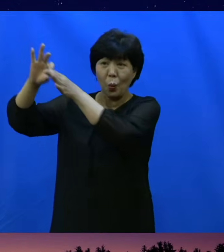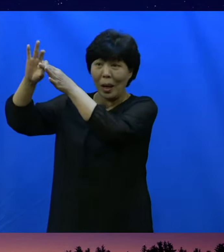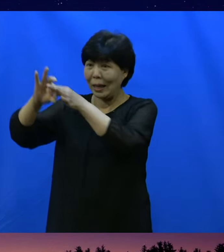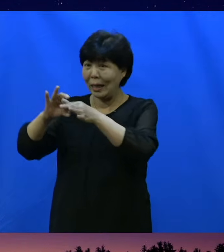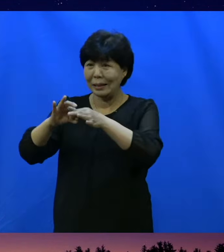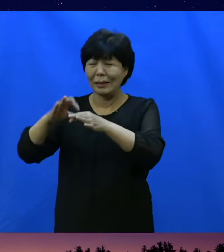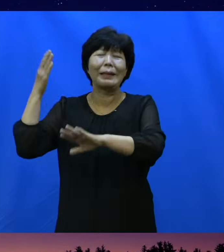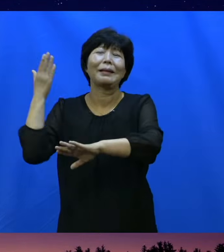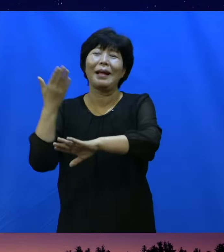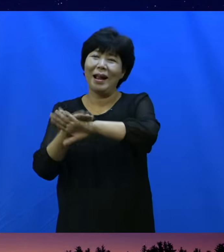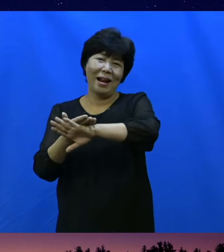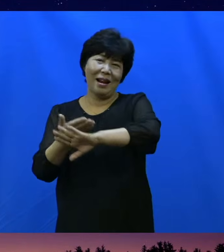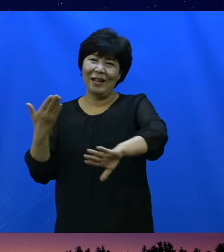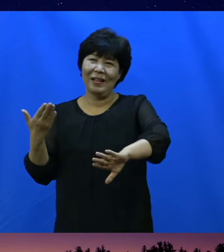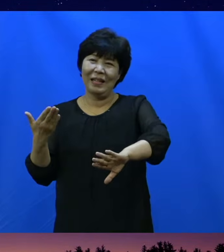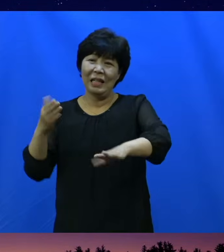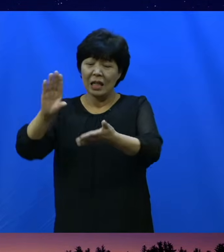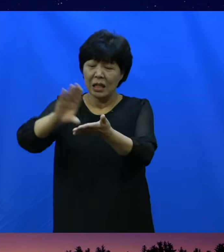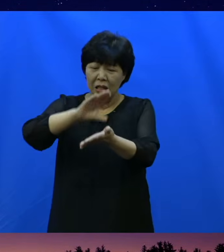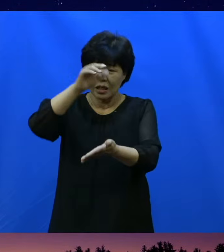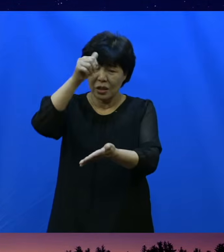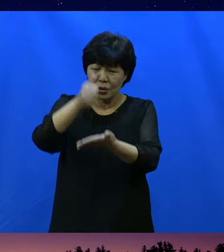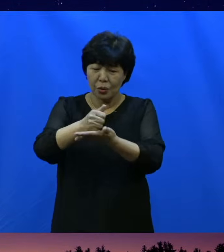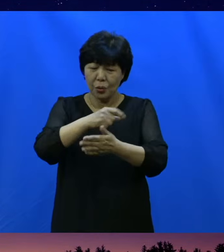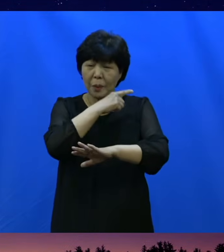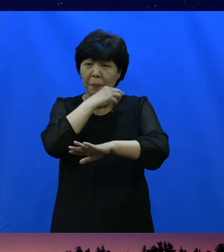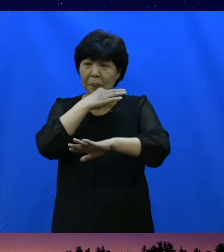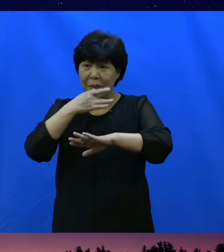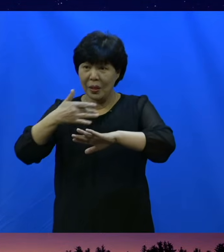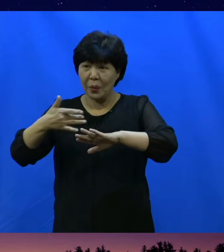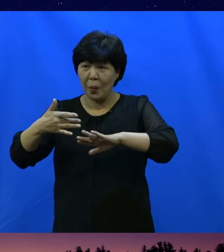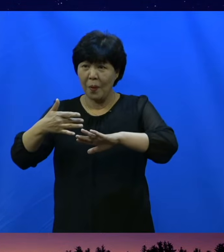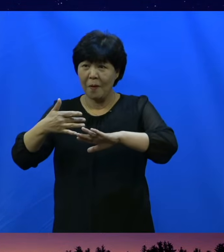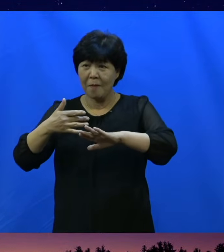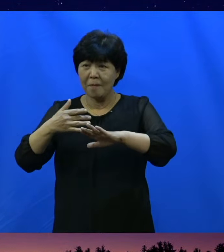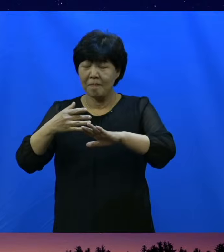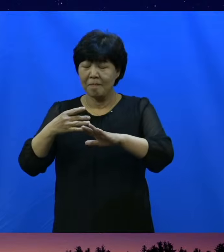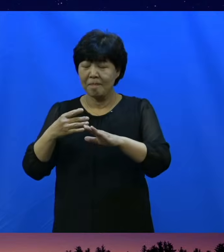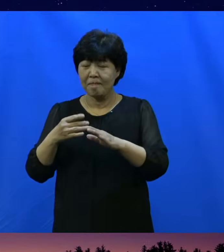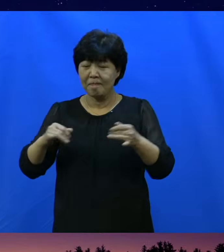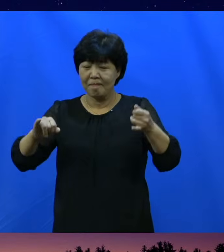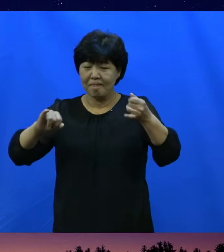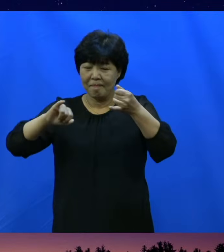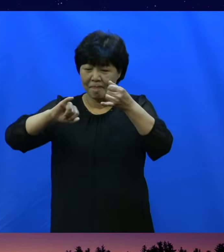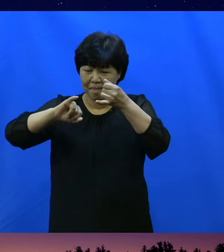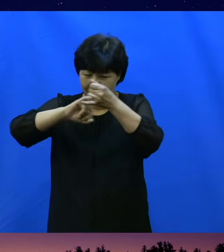수가 없다는 거예요. 왜? 그리스도의 피로 맺은 언약 안에서 이루어진 것이기 때문에.